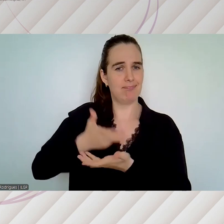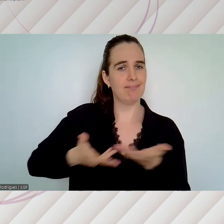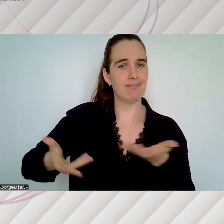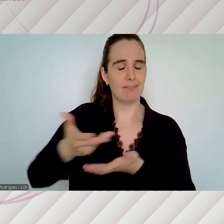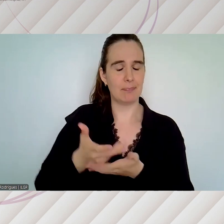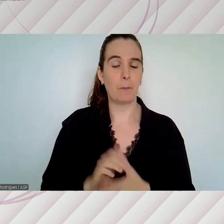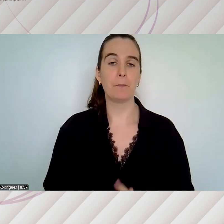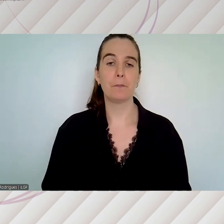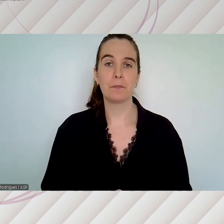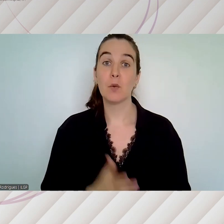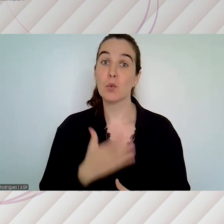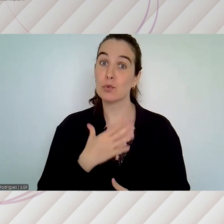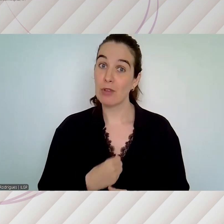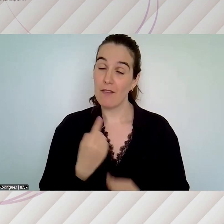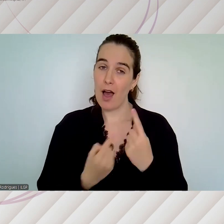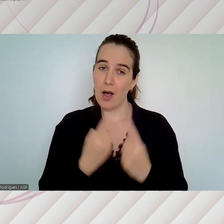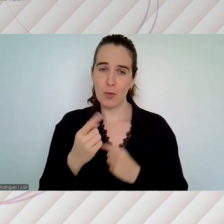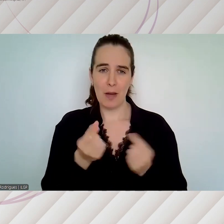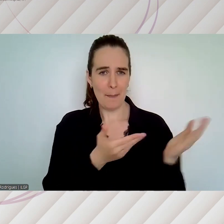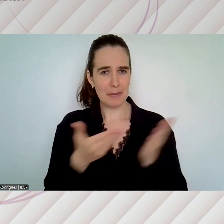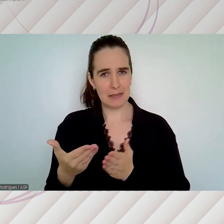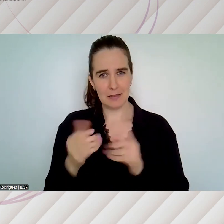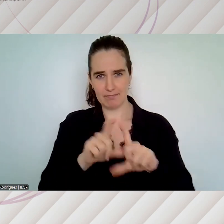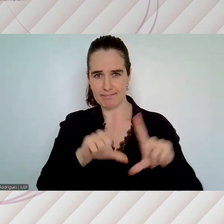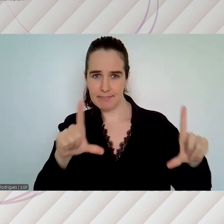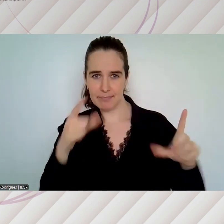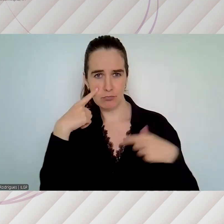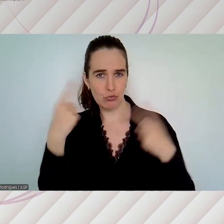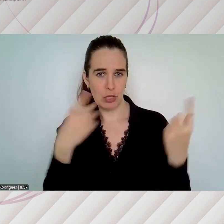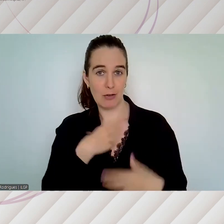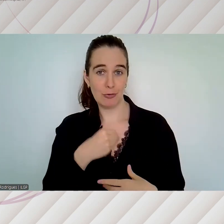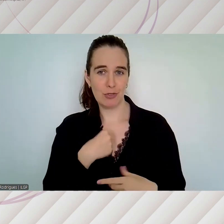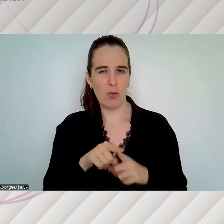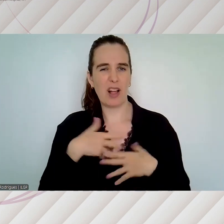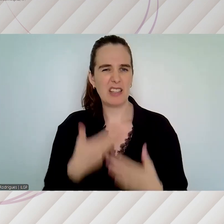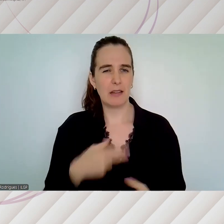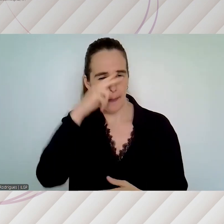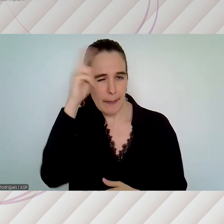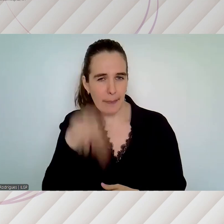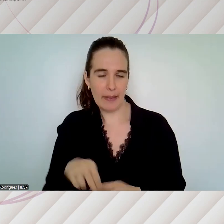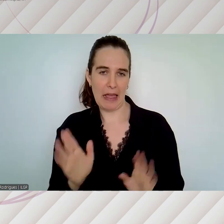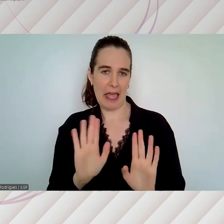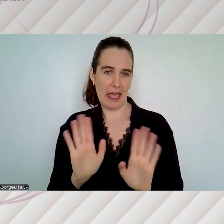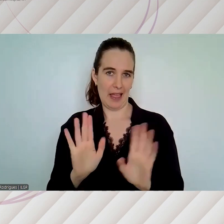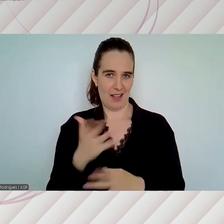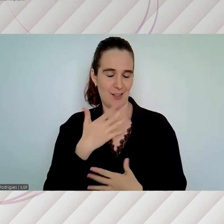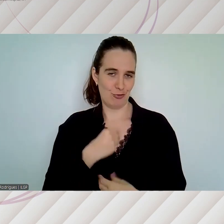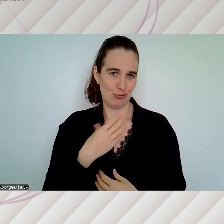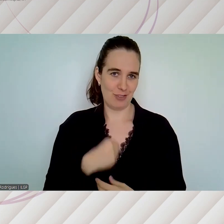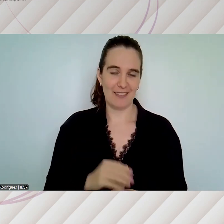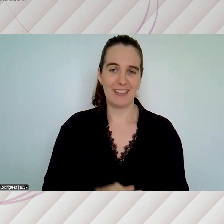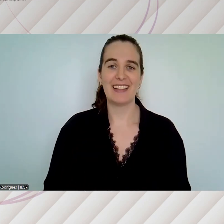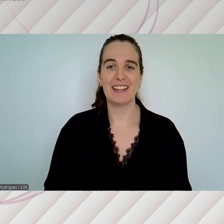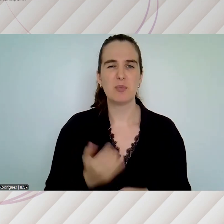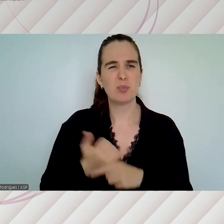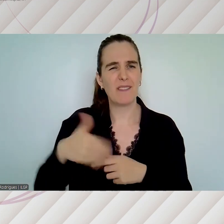apenas uns slides para não ser tão cansativo ou enfadonho neste período que antecede um fim de